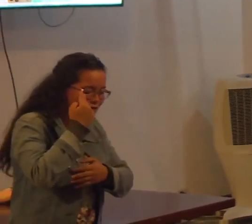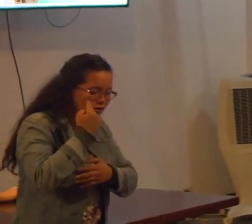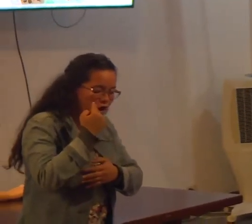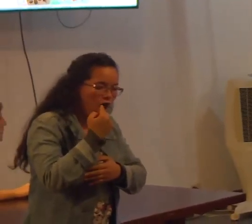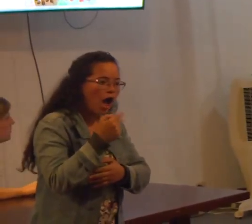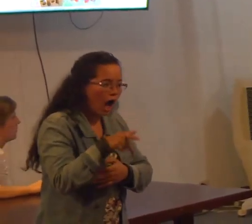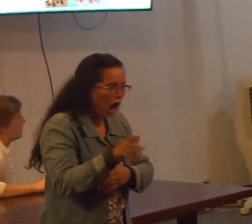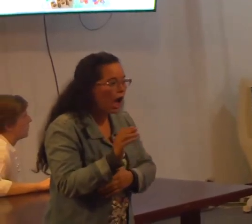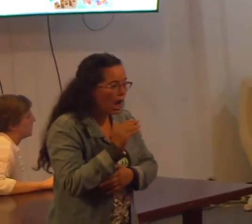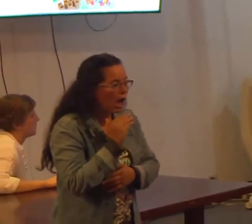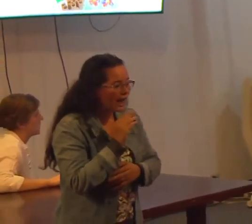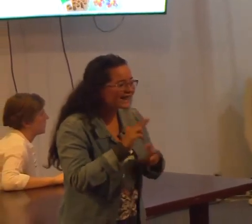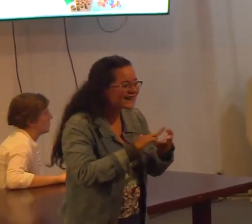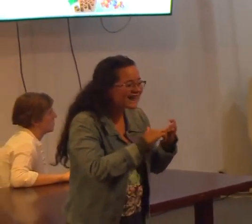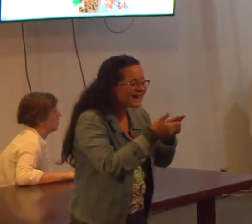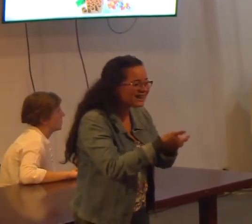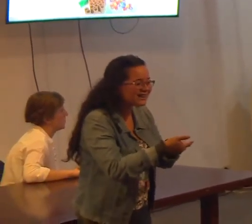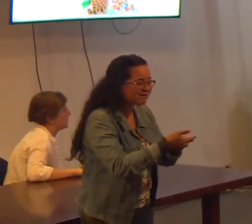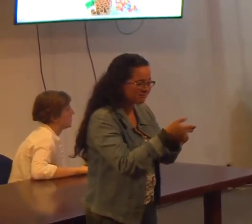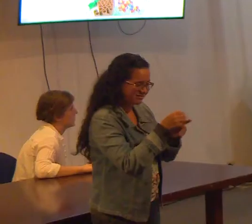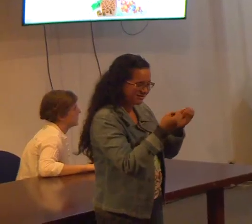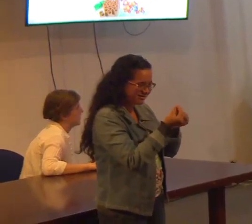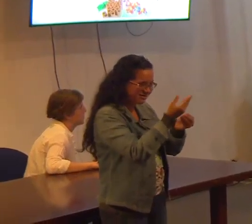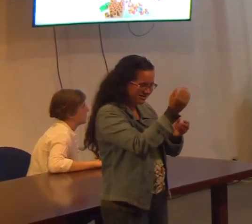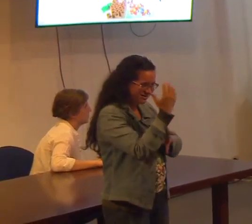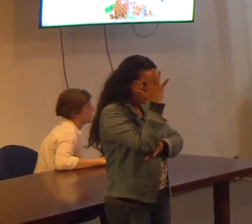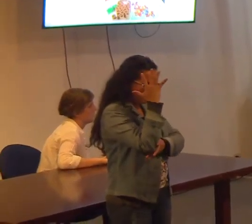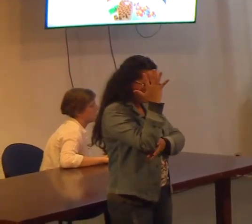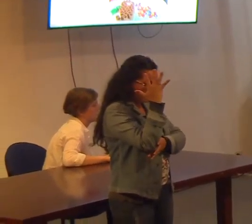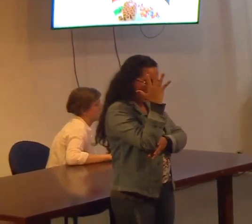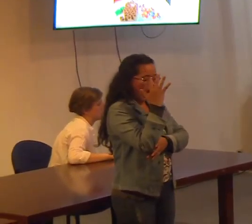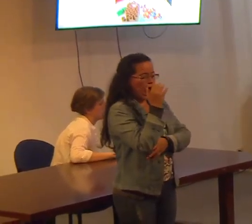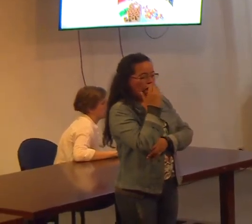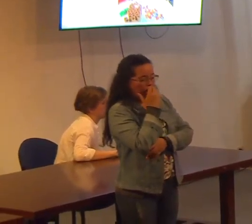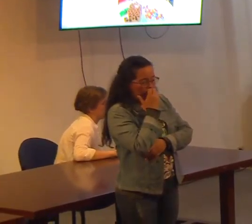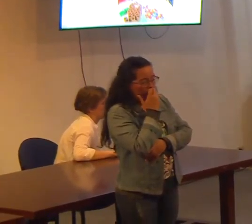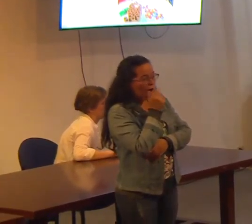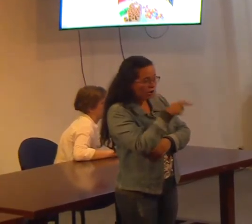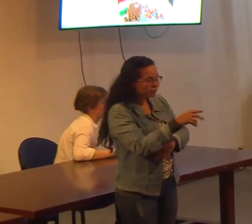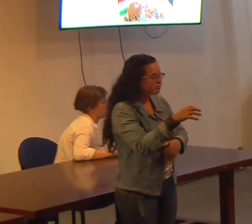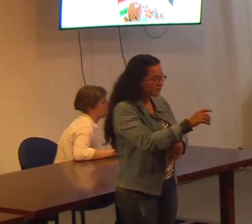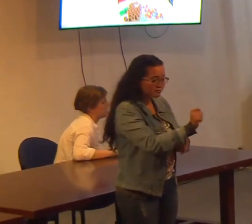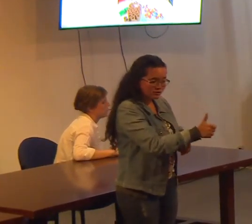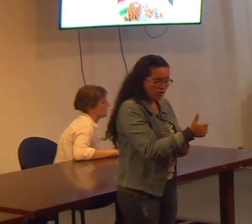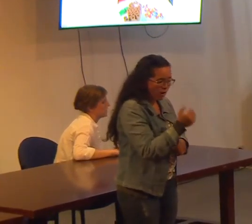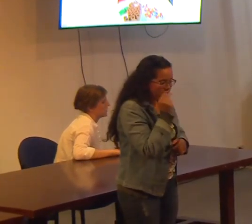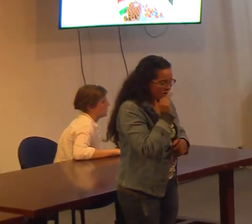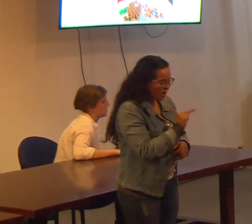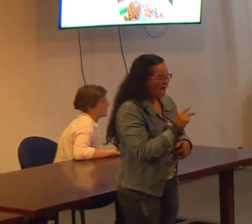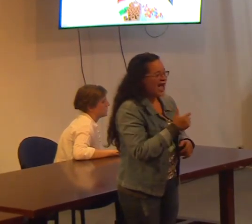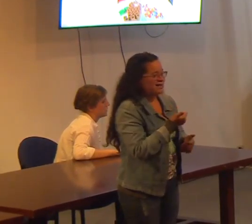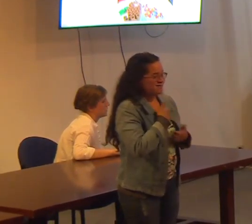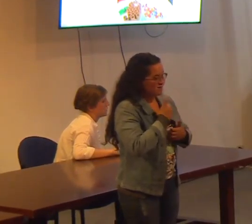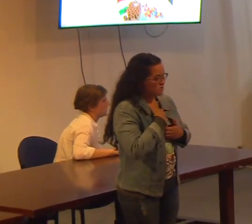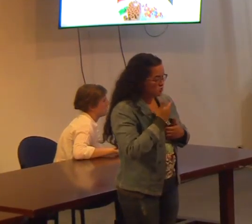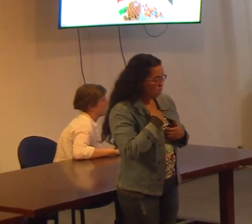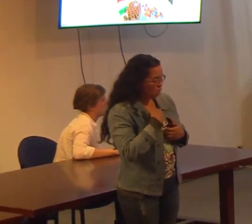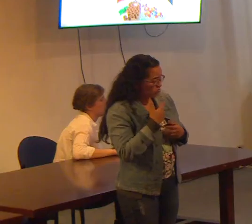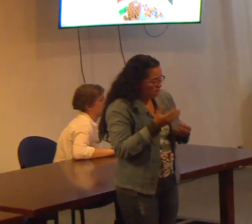pudieron asimilar todo y dijeron realmente lo que nosotros podemos hacer es mucho más allá que producir y producir y